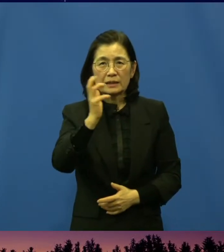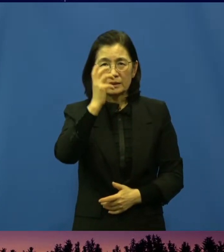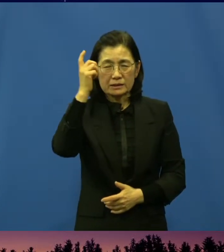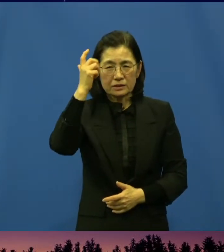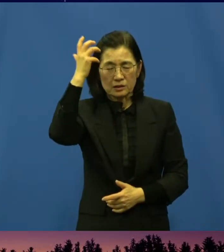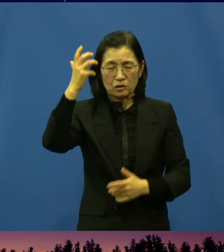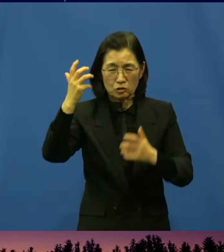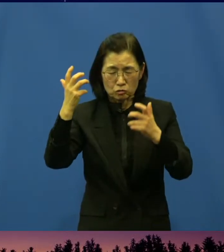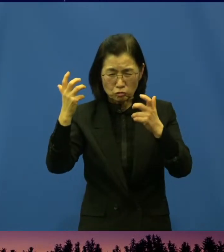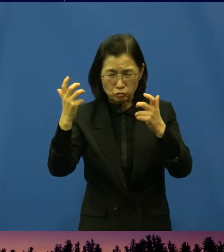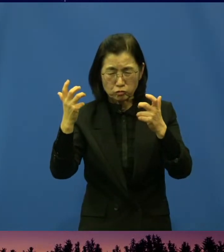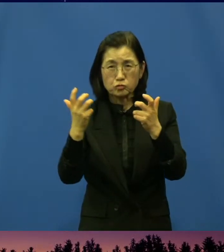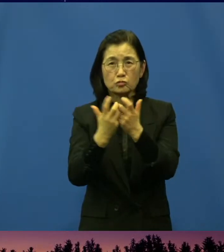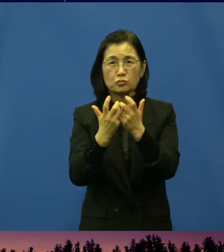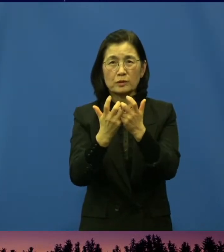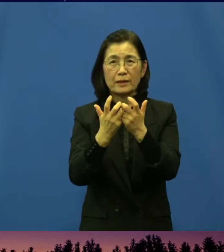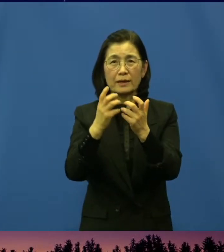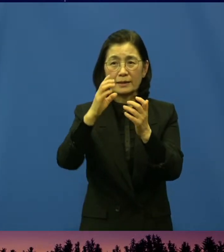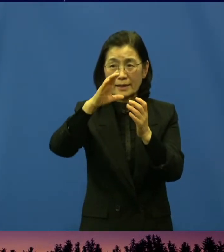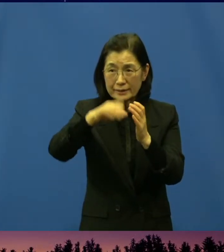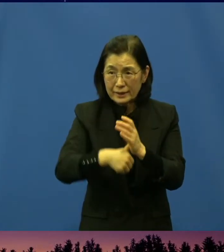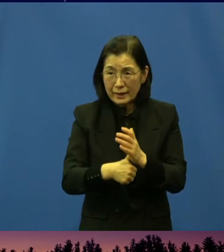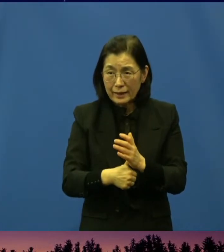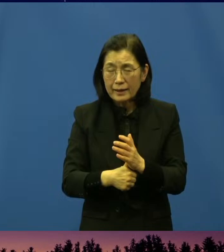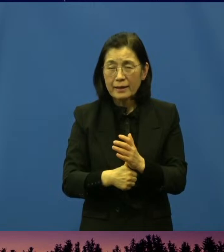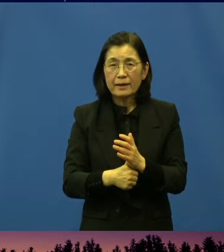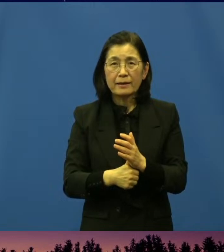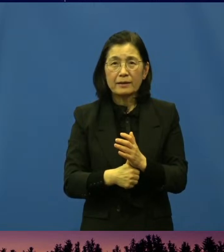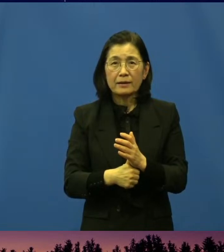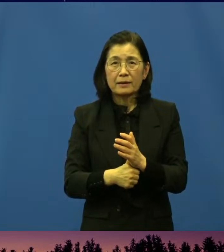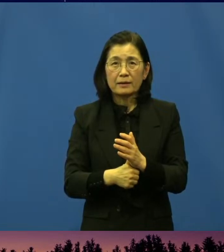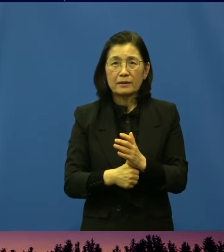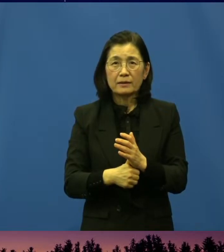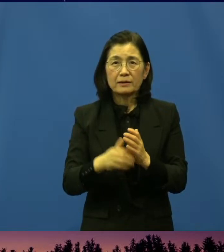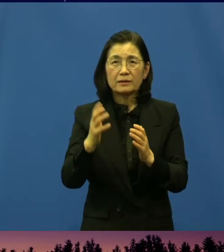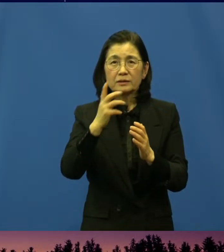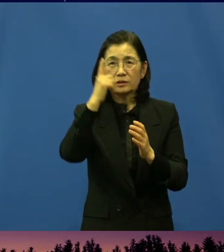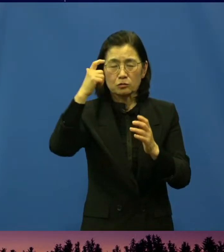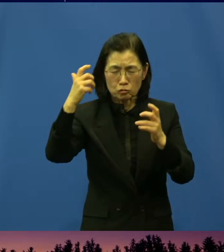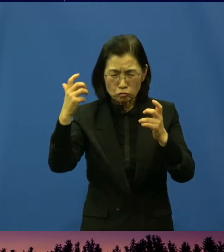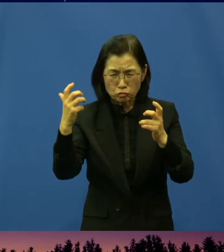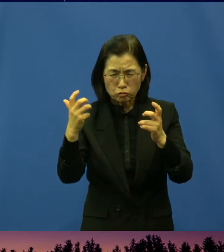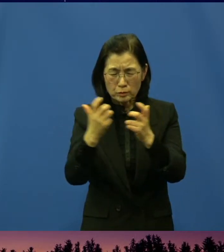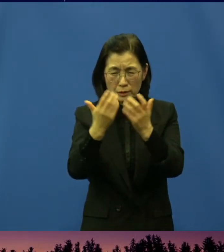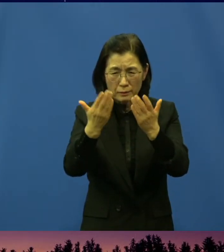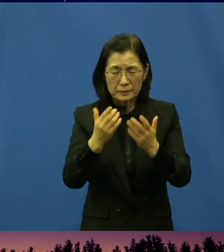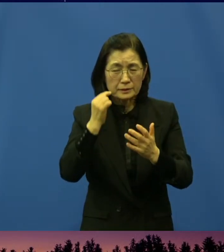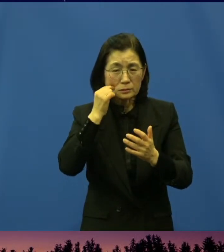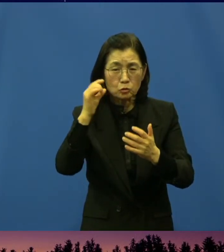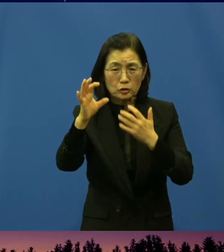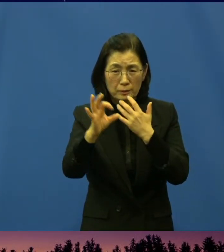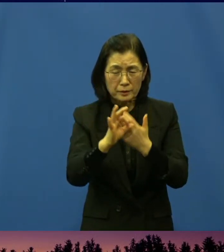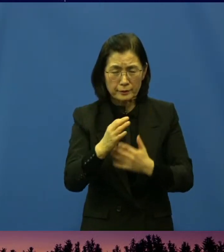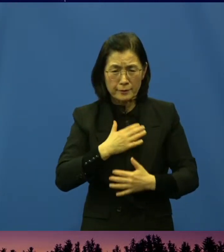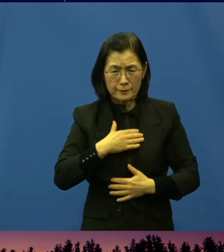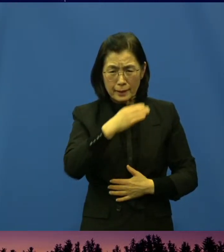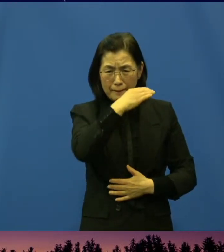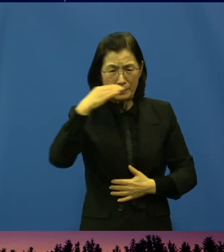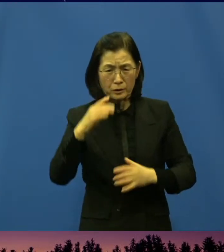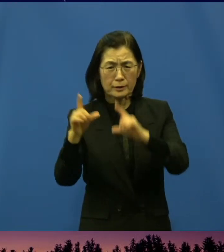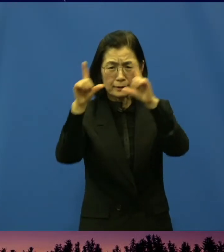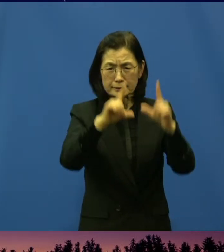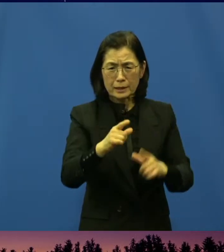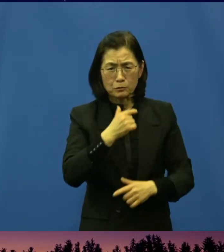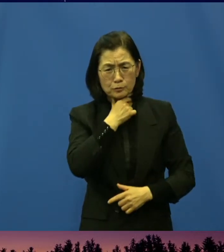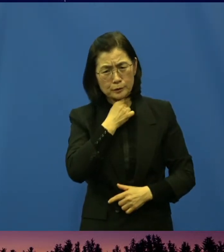충만함을 받지 못하면 우리가 바르게 가고 싶어도 못 간다는 거예요.